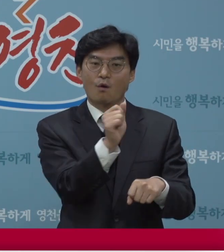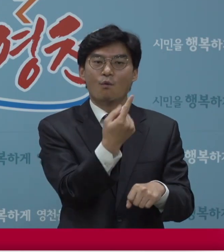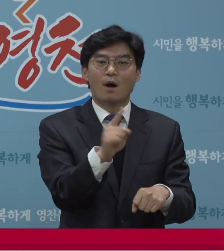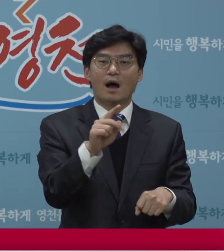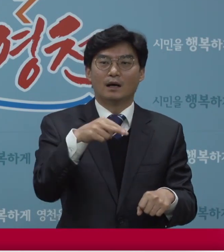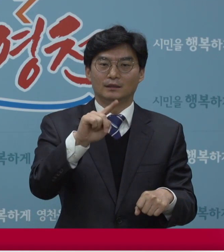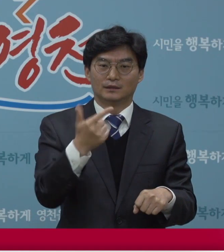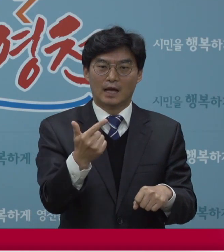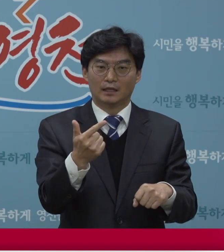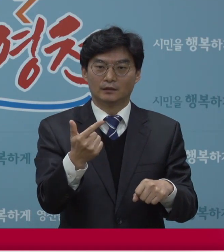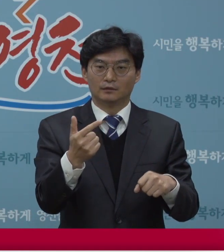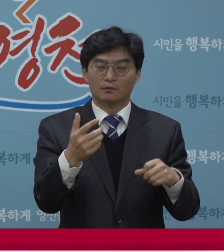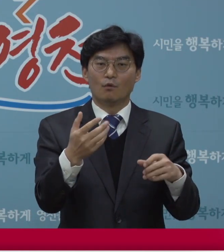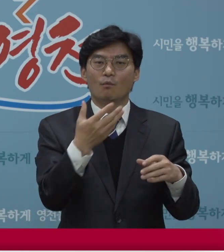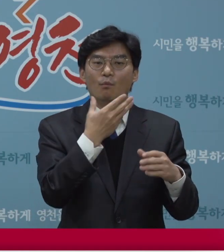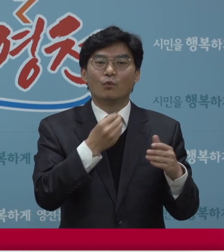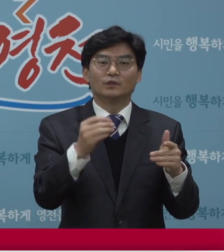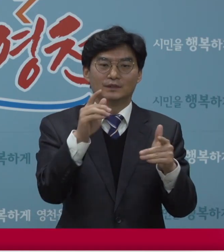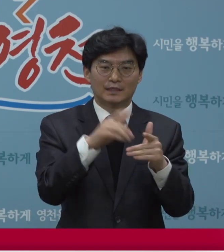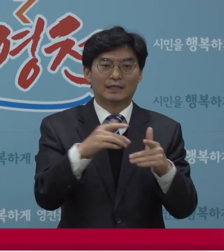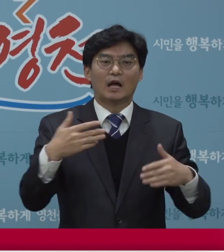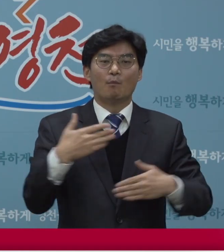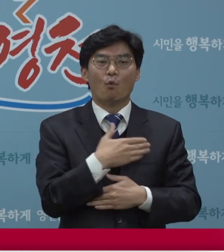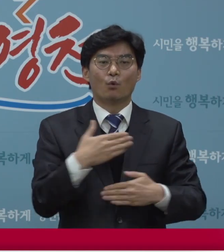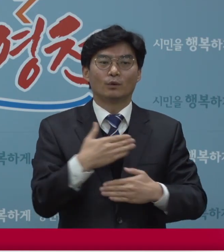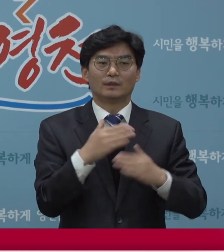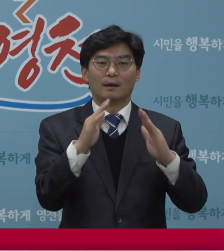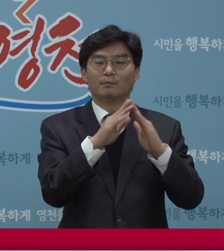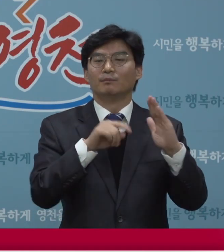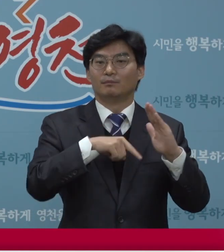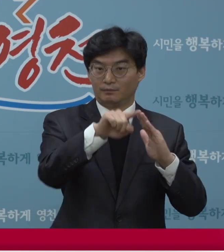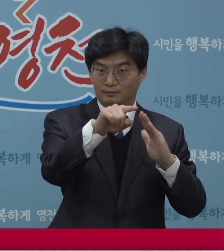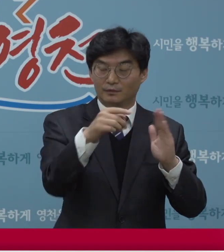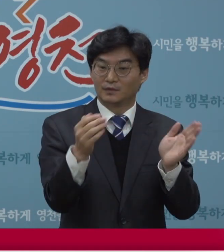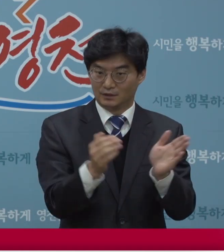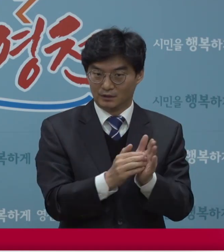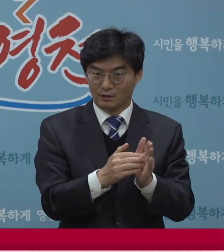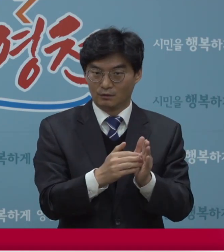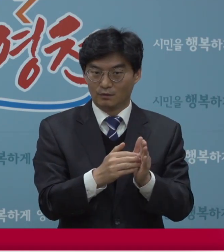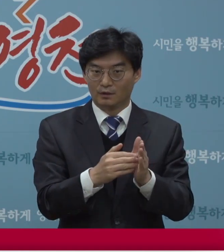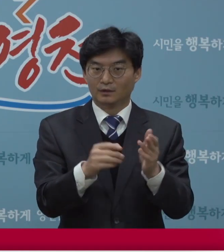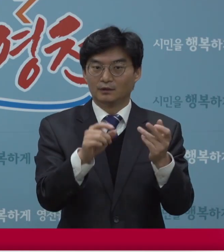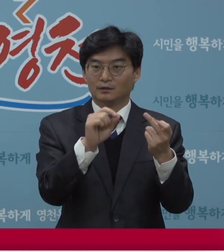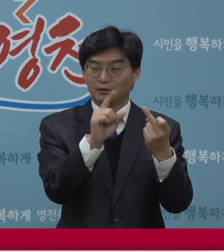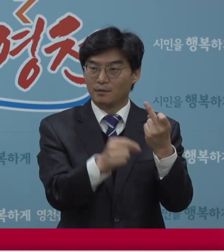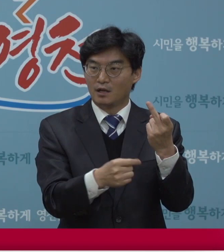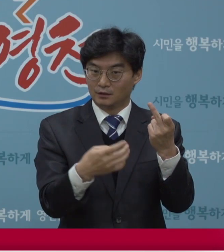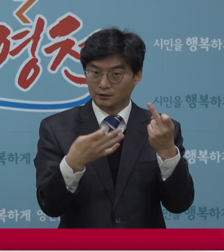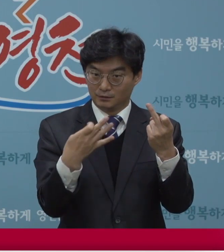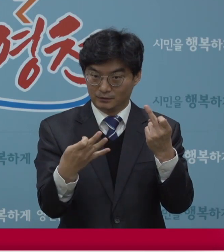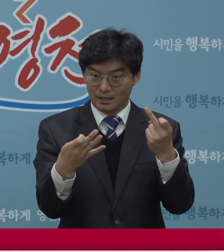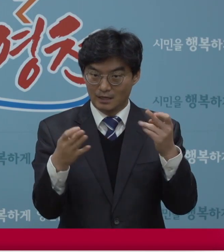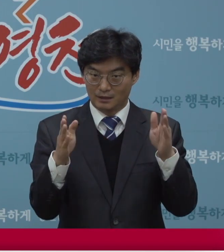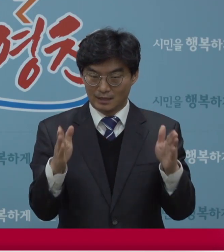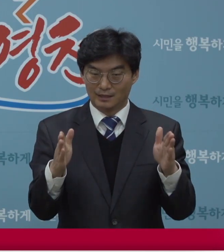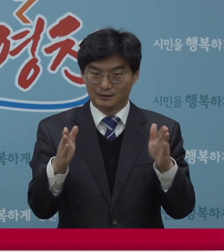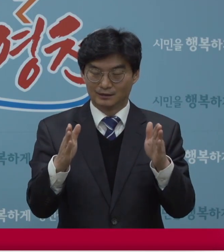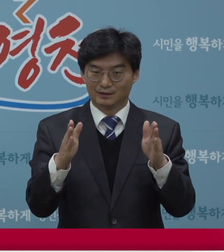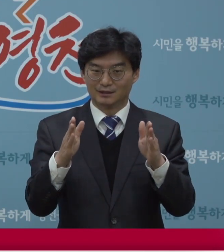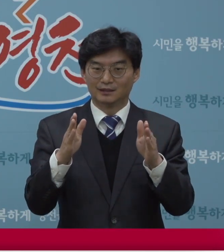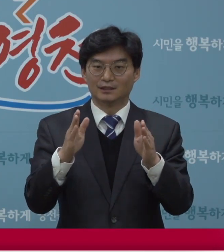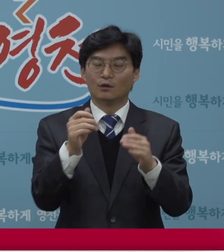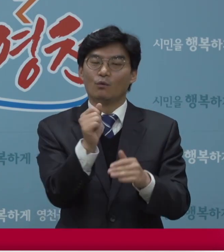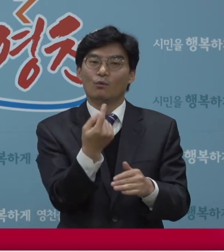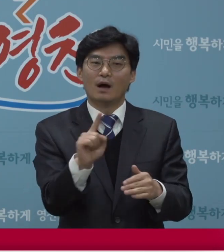화산면 종합복지센터 목욕탕을 방문한 후 12월 14일까지 화산면 자택에